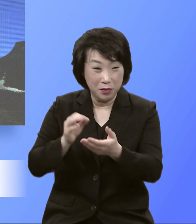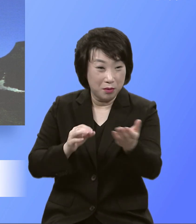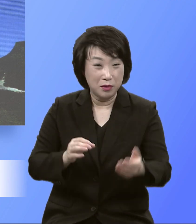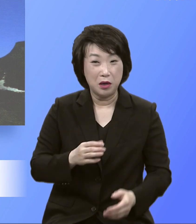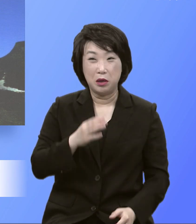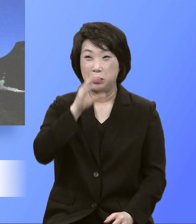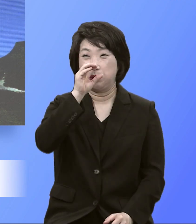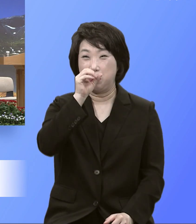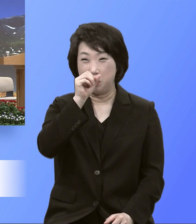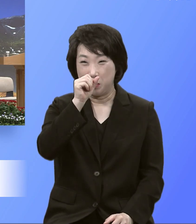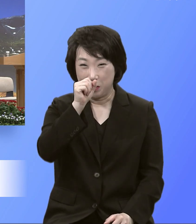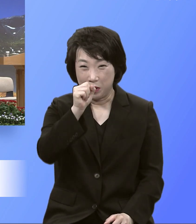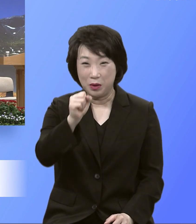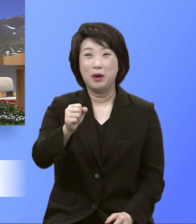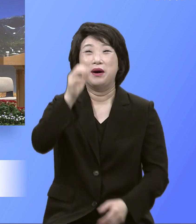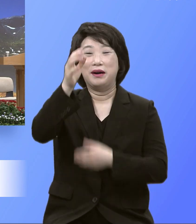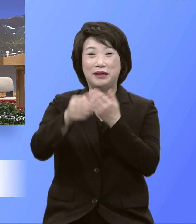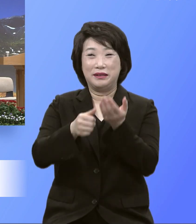하나님,